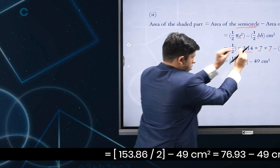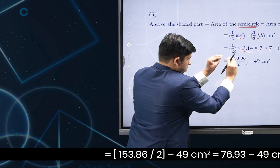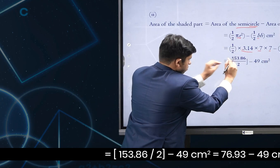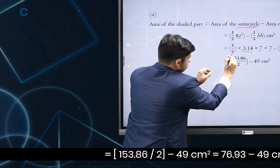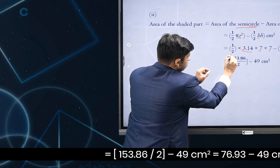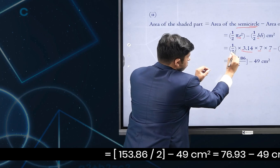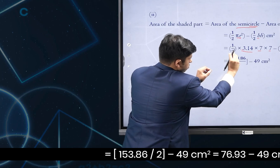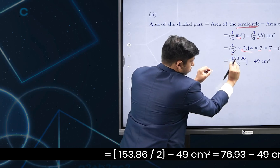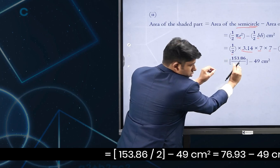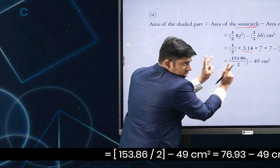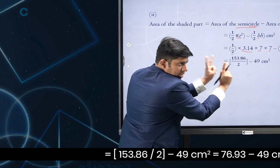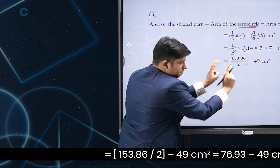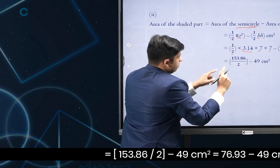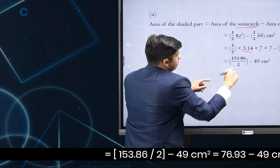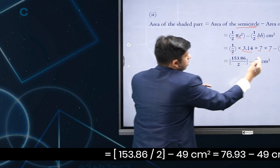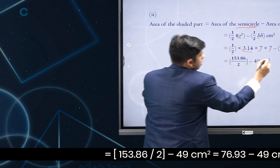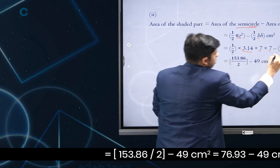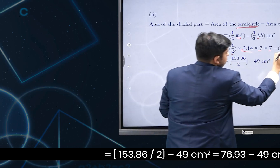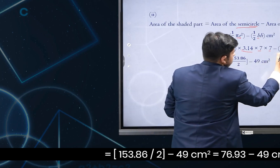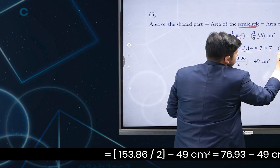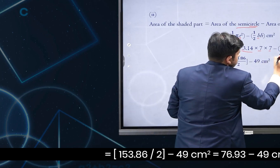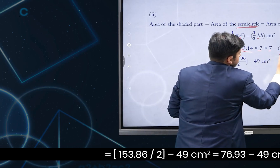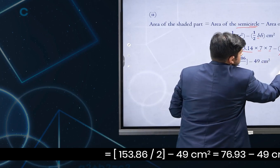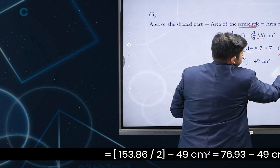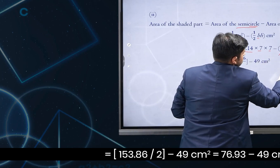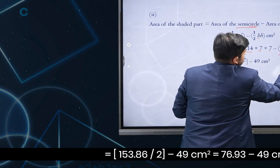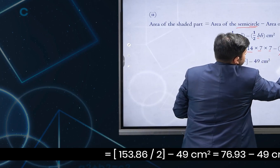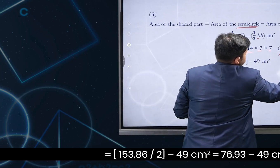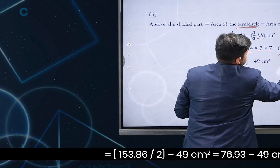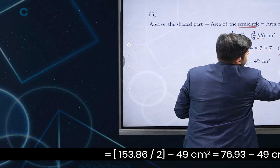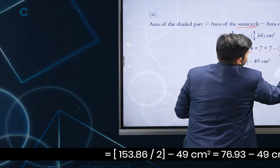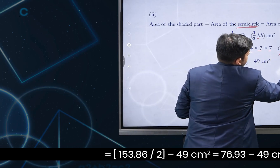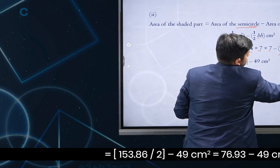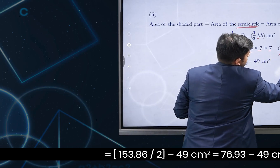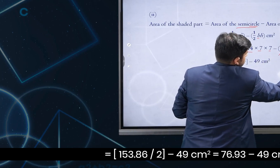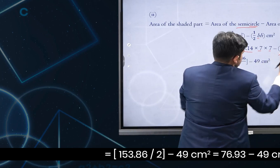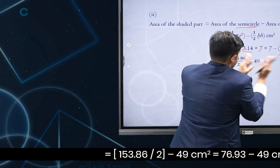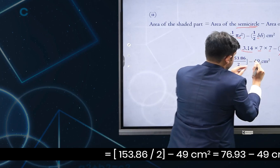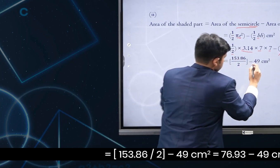153.86 கீழ் 2 கழித்தல் 49 சென்டிமீட்டர் மேலிலக்கு 2 ஈடு